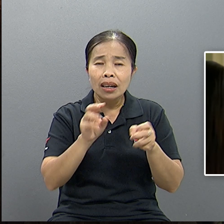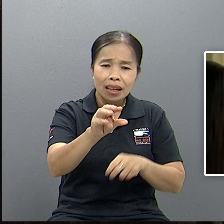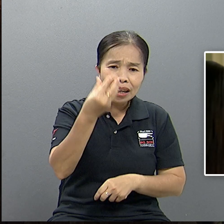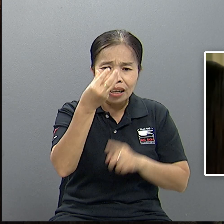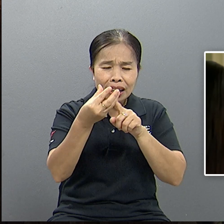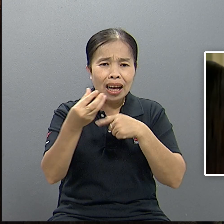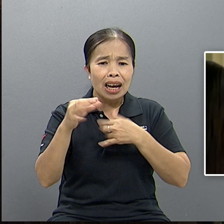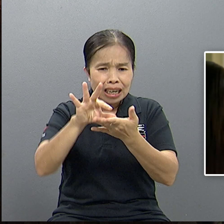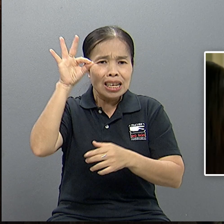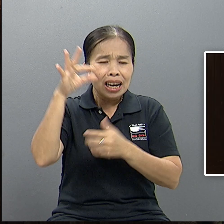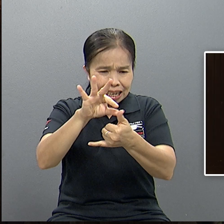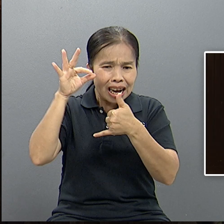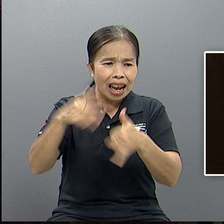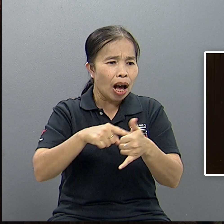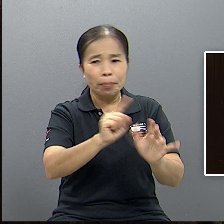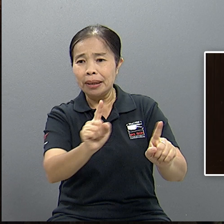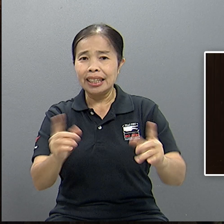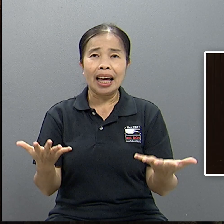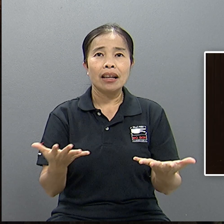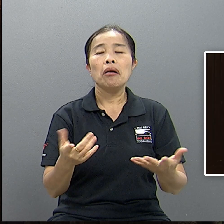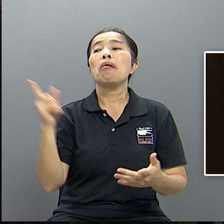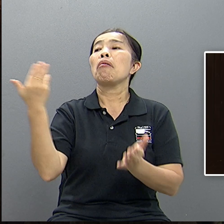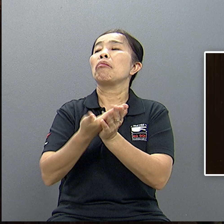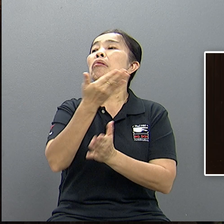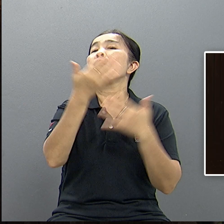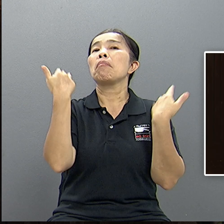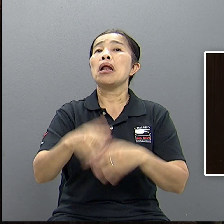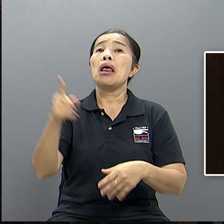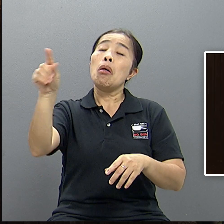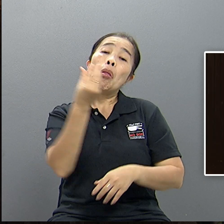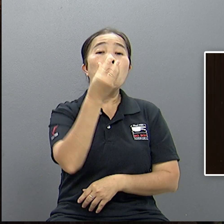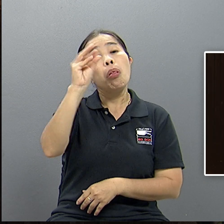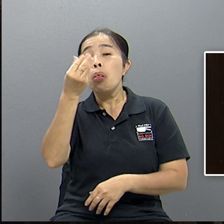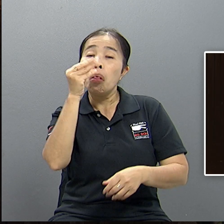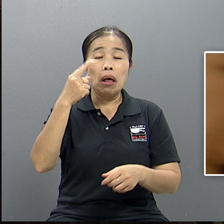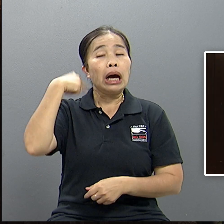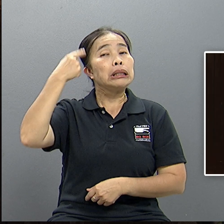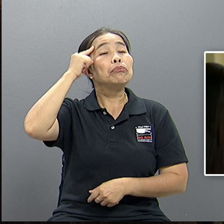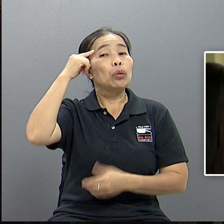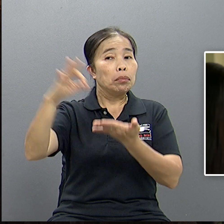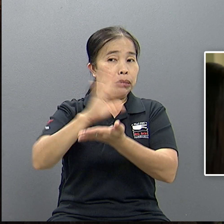ฉันเลือกแล้ววางไว้ตรงนี้ล่ะ มีคนซื้อไปแล้วเห็นเลือกอยู่ตั้งนานนึกว่าไม่เอาแล้ว